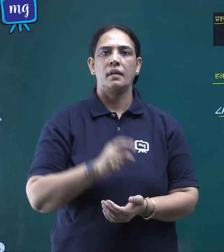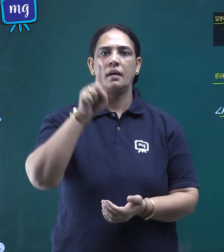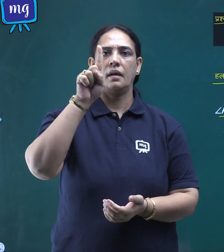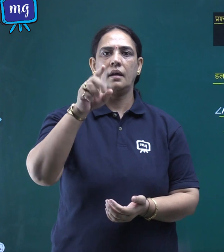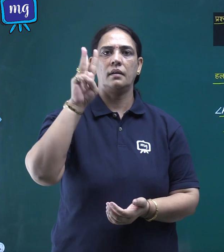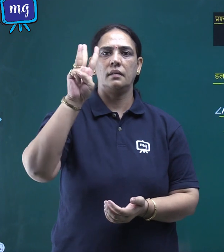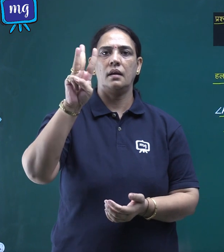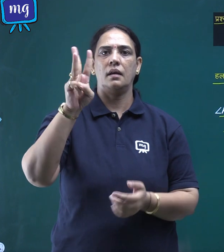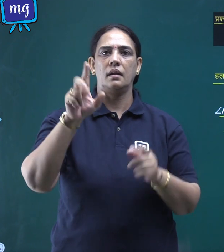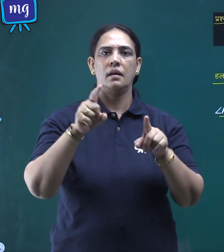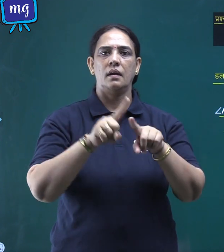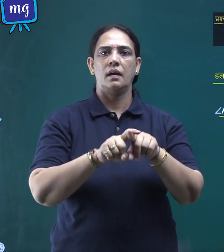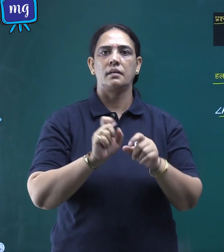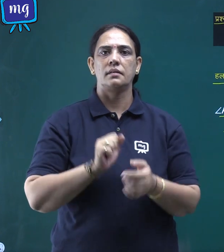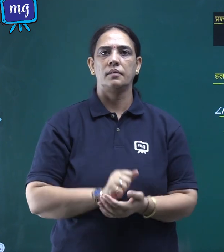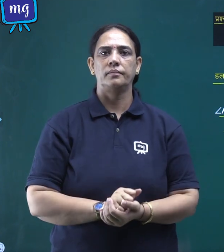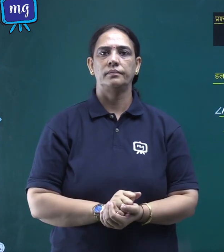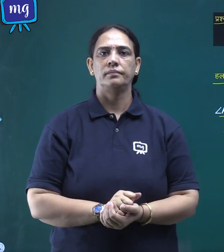13x।